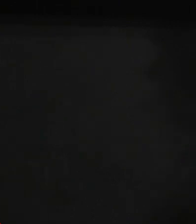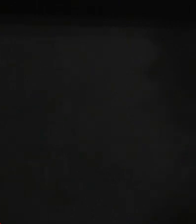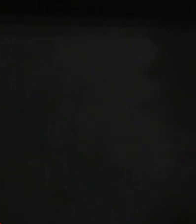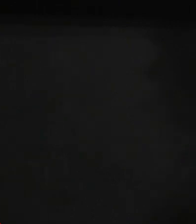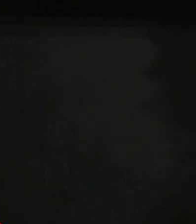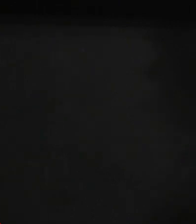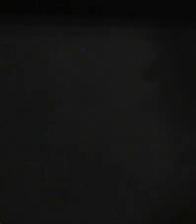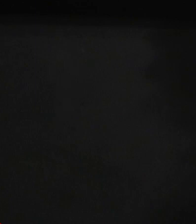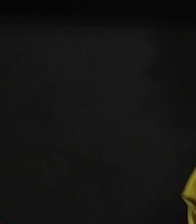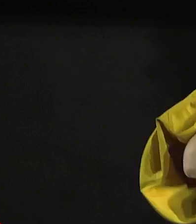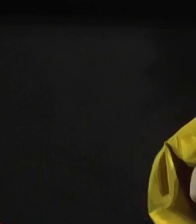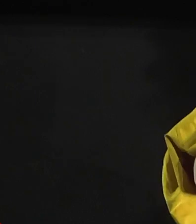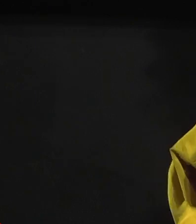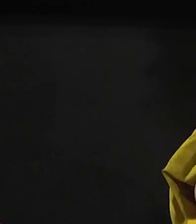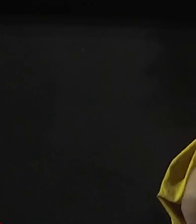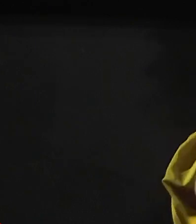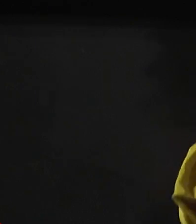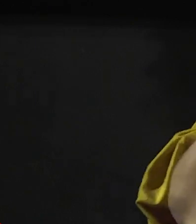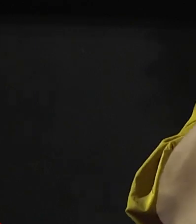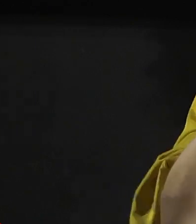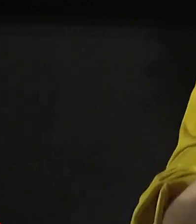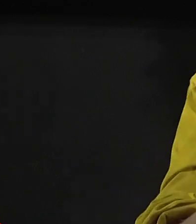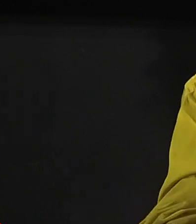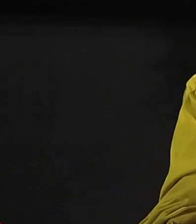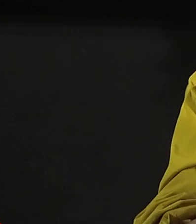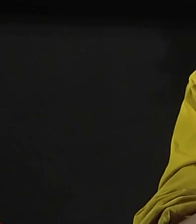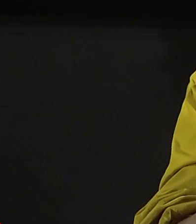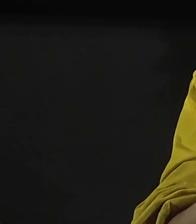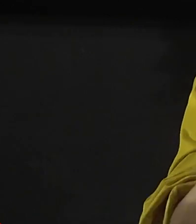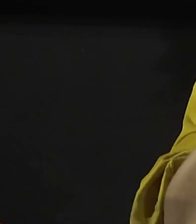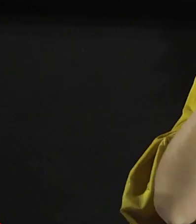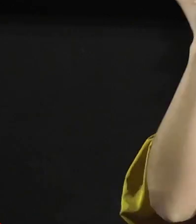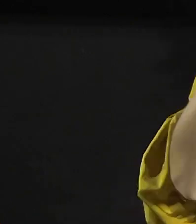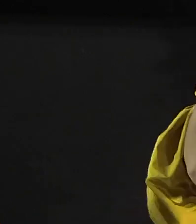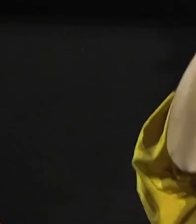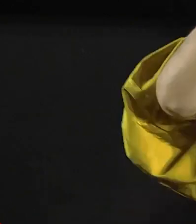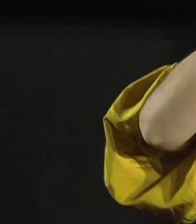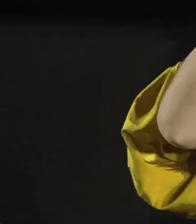dedica un poco Universidad y ofrecíamos talleres con el centro dramático nacional